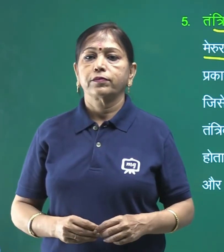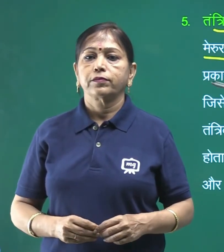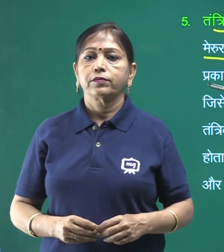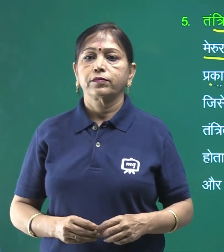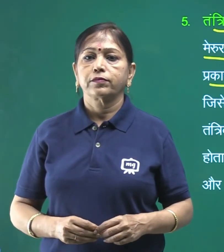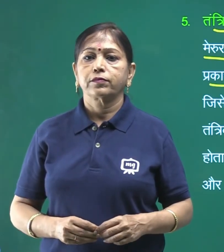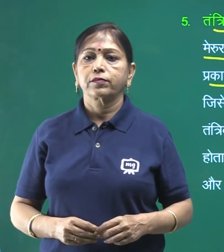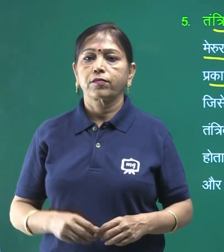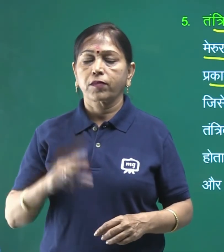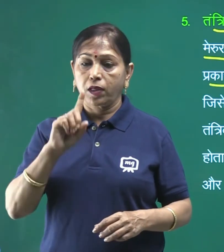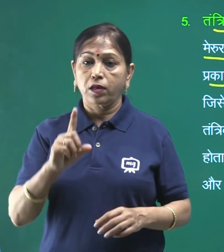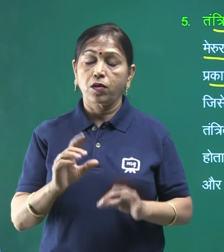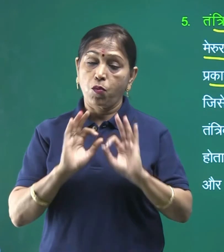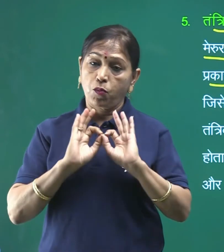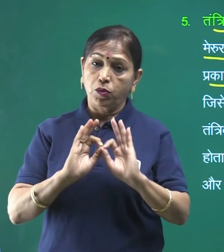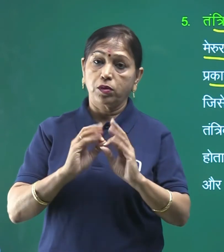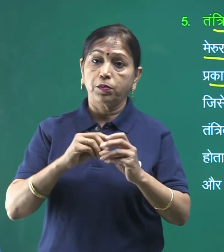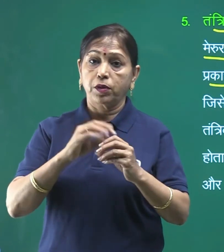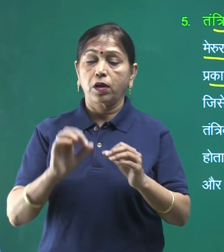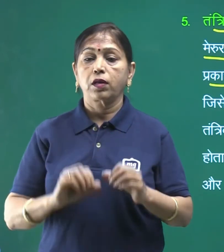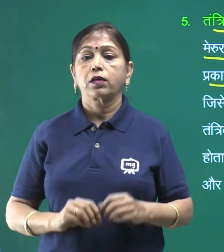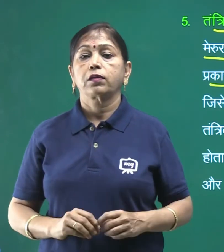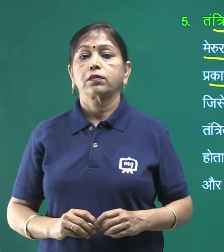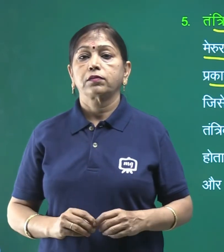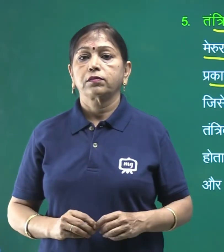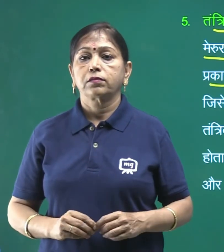एक विशेष प्रकार के